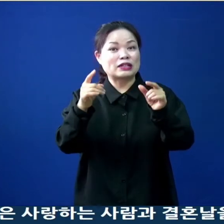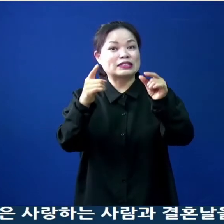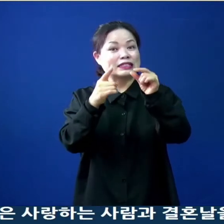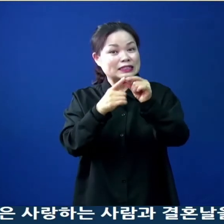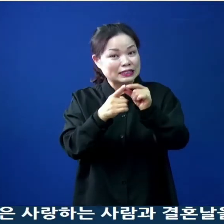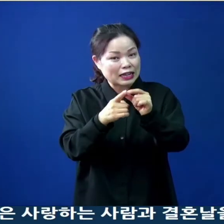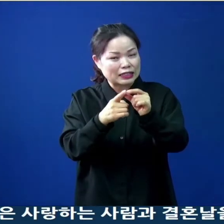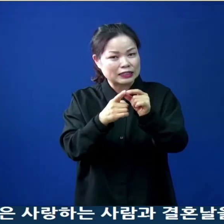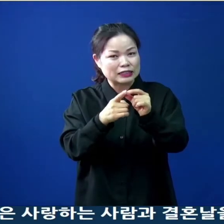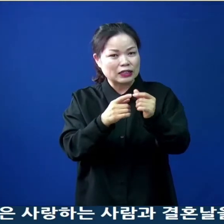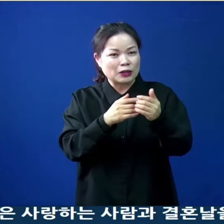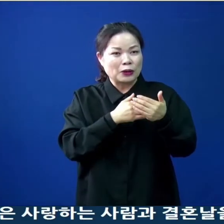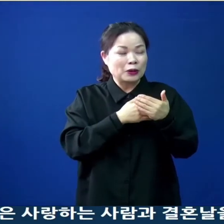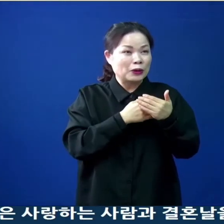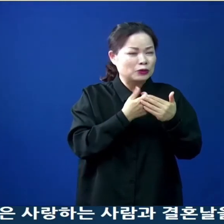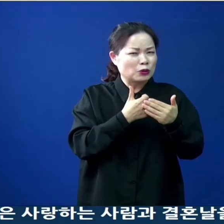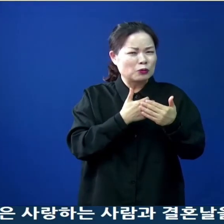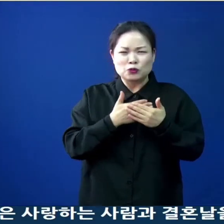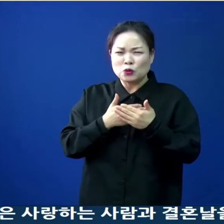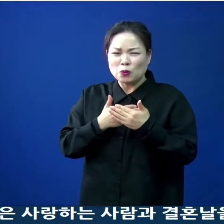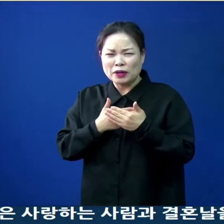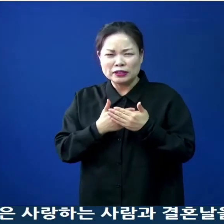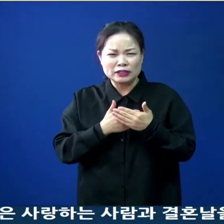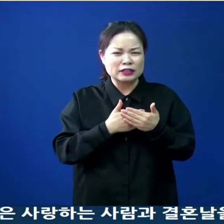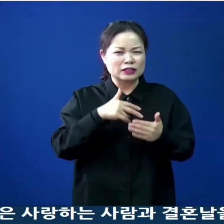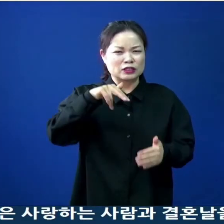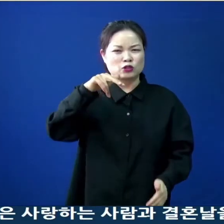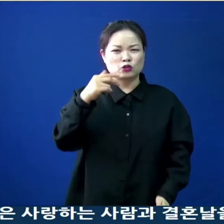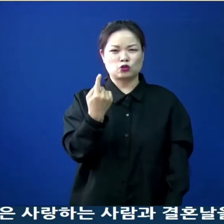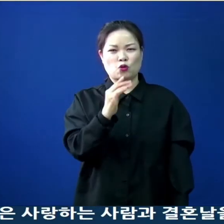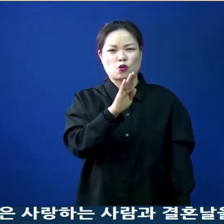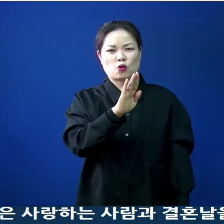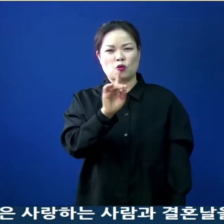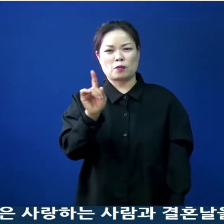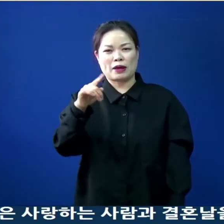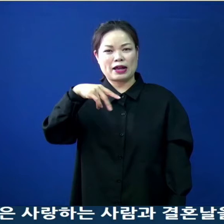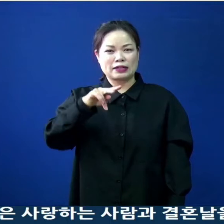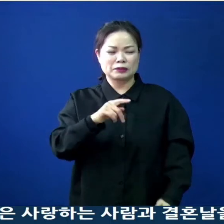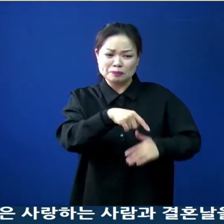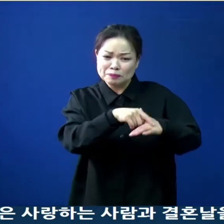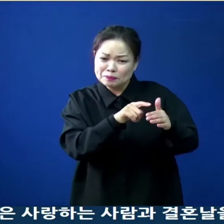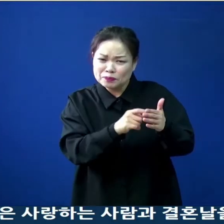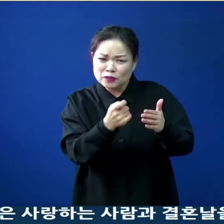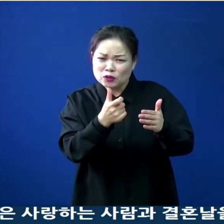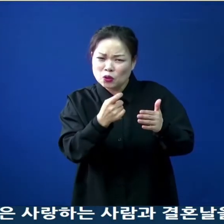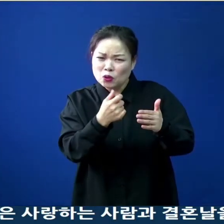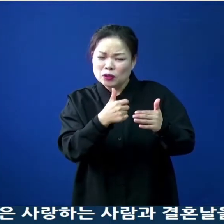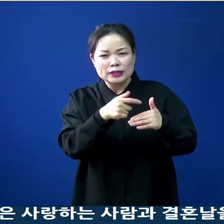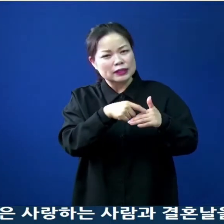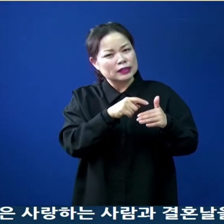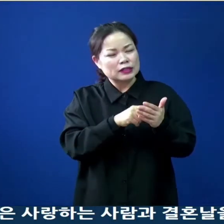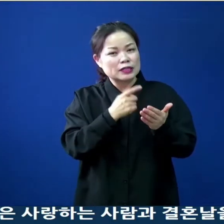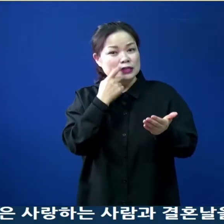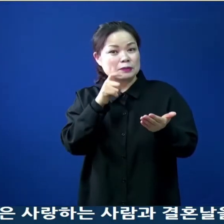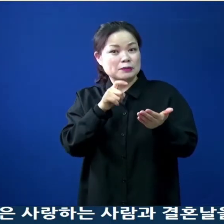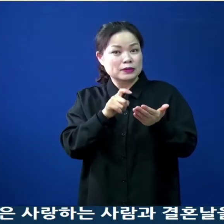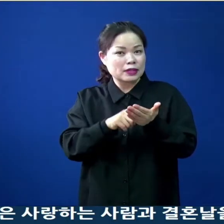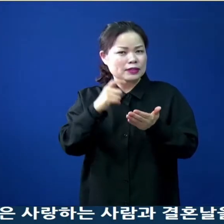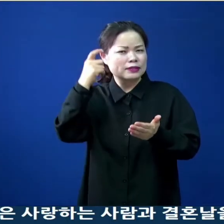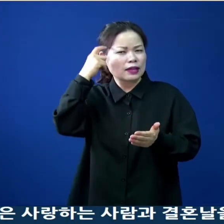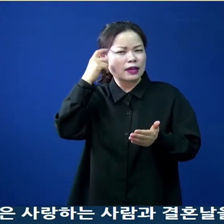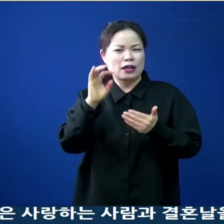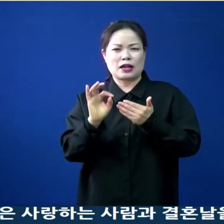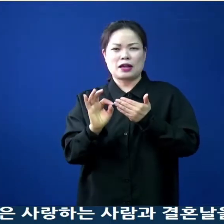바로 조바심이라는 단어입니다. 조바심. 이 조바심이라는 단어를 쉽게